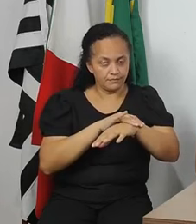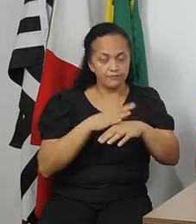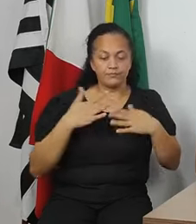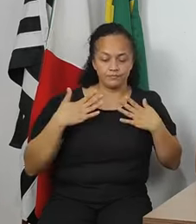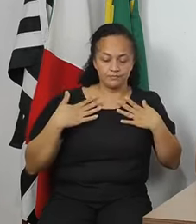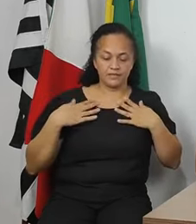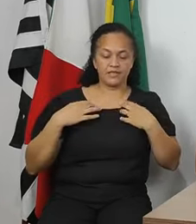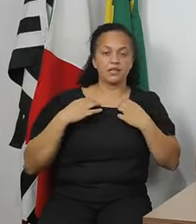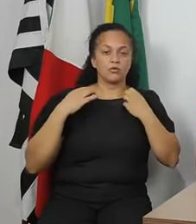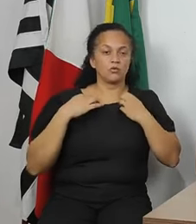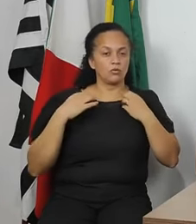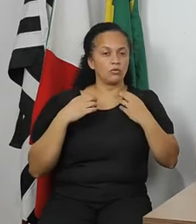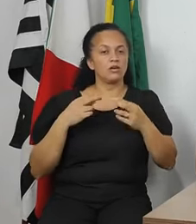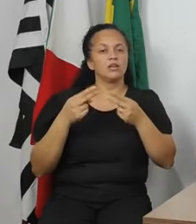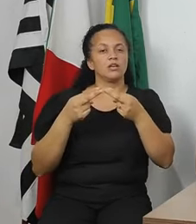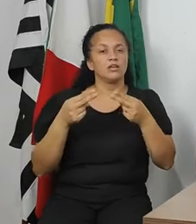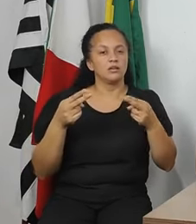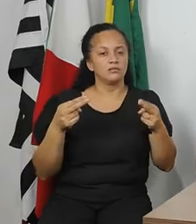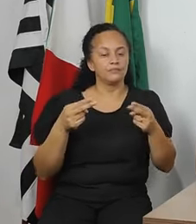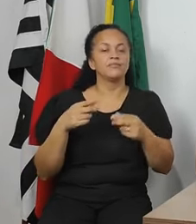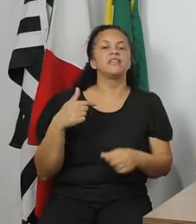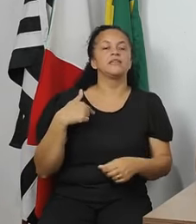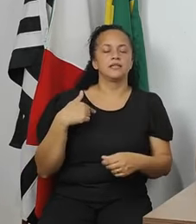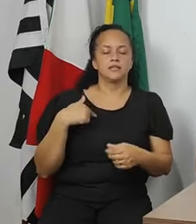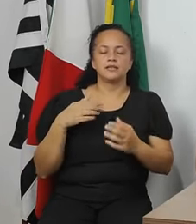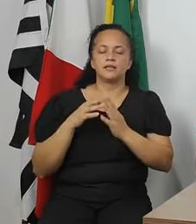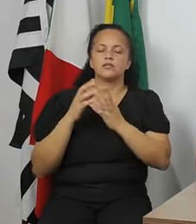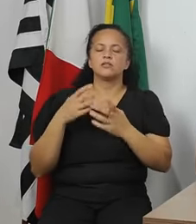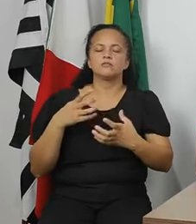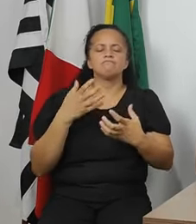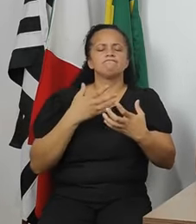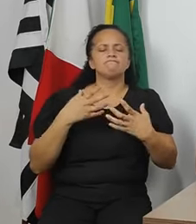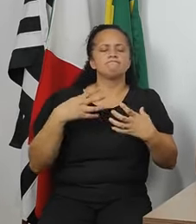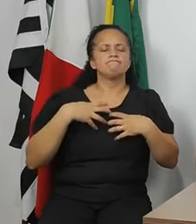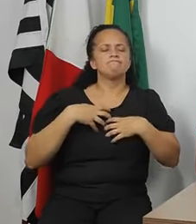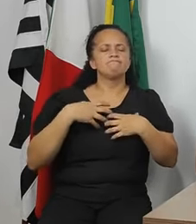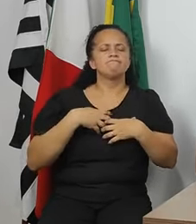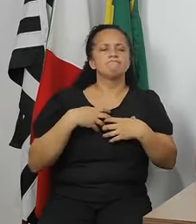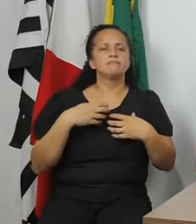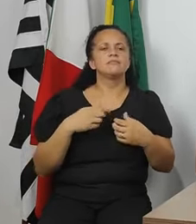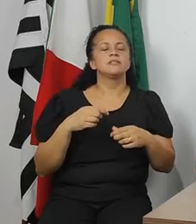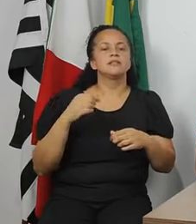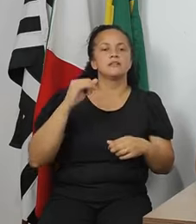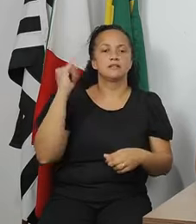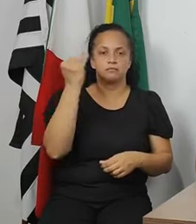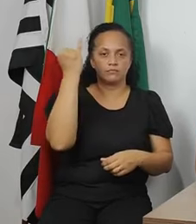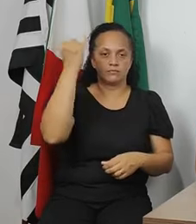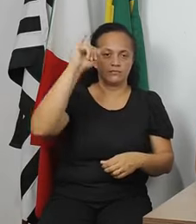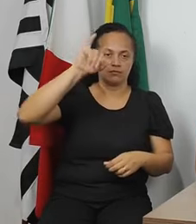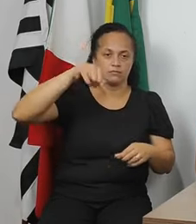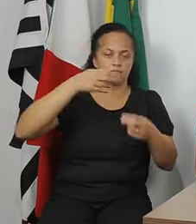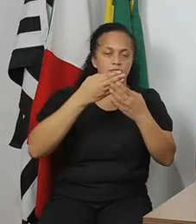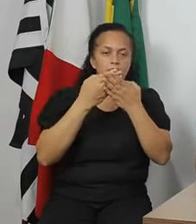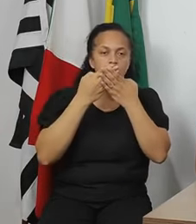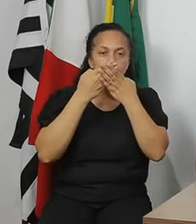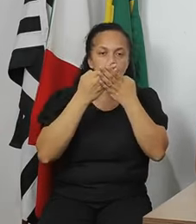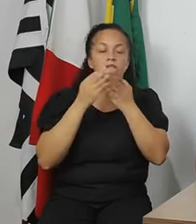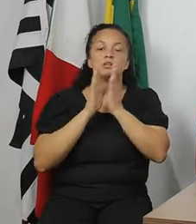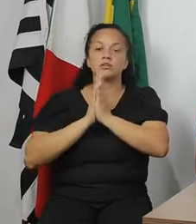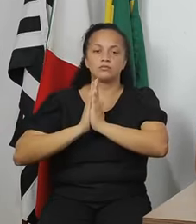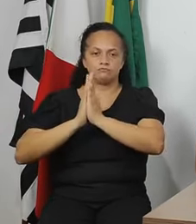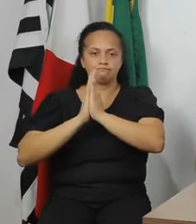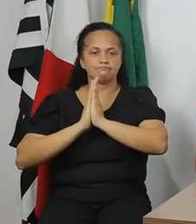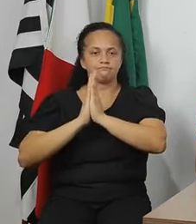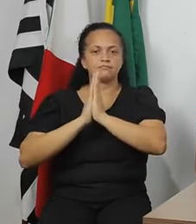Eu afligia a minha alma com um jejum, e em oração me reclinava sobre o peito. Como a Nani